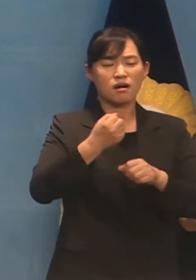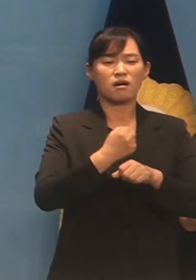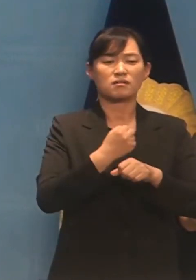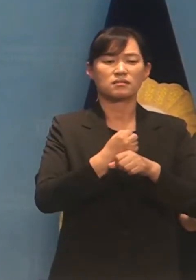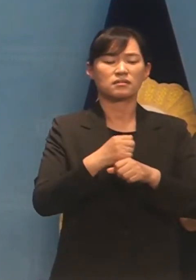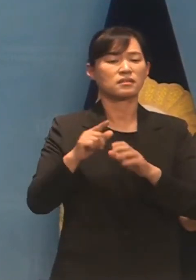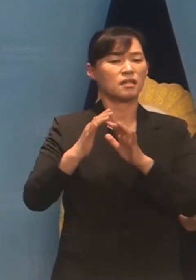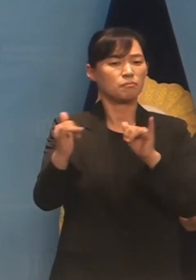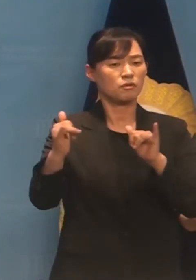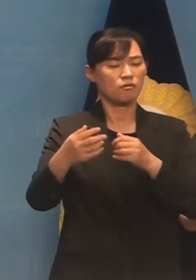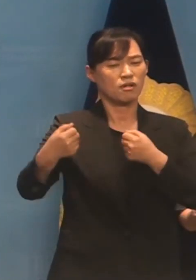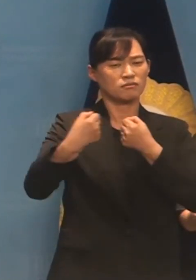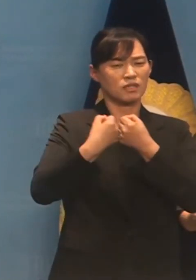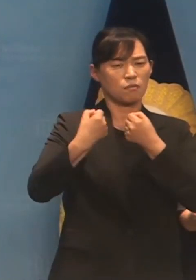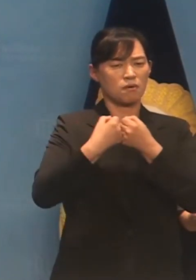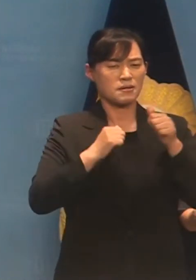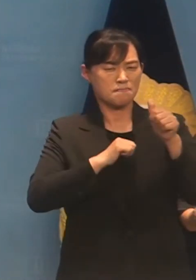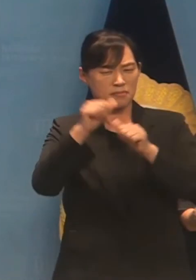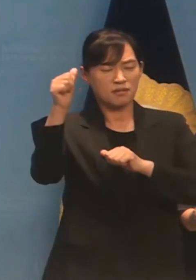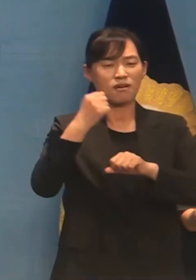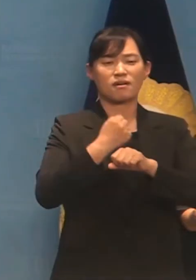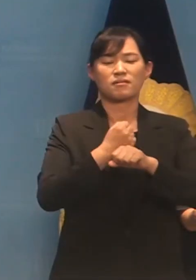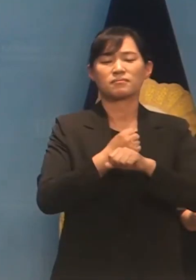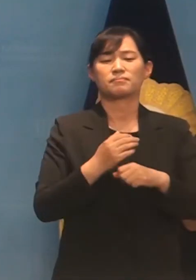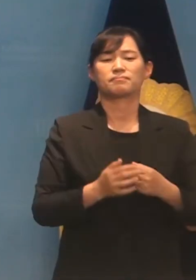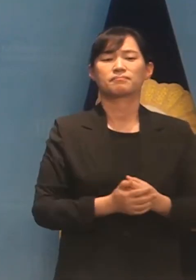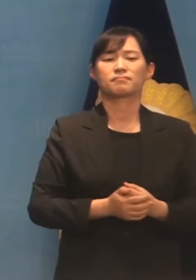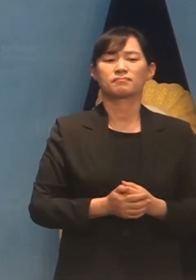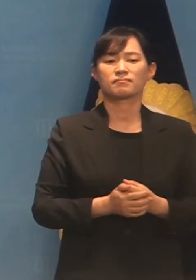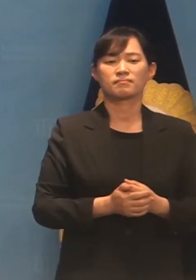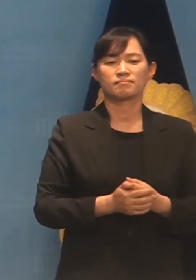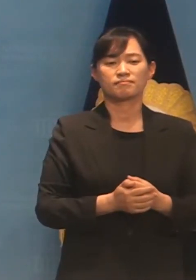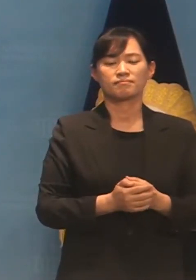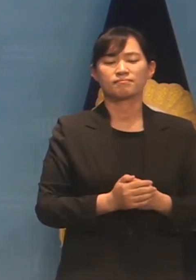조장하는 이들과 싸워 이길 것입니다.